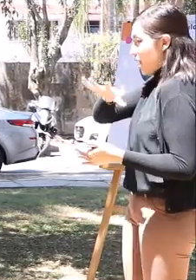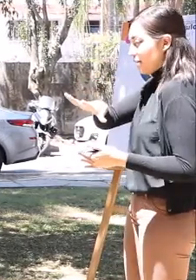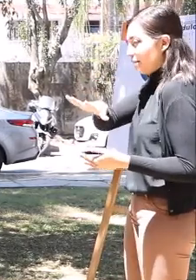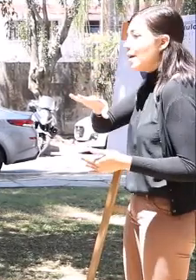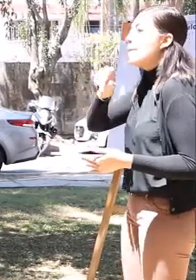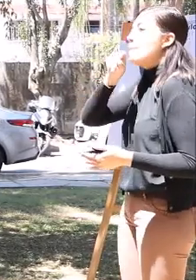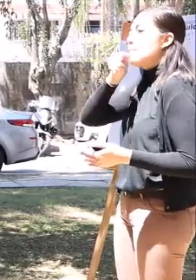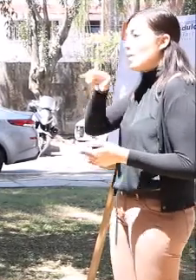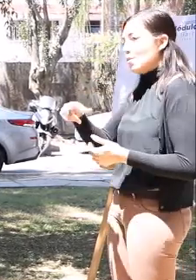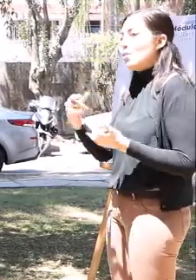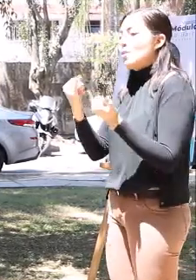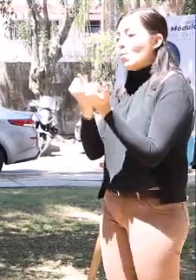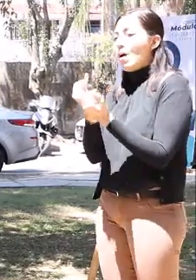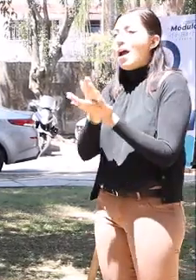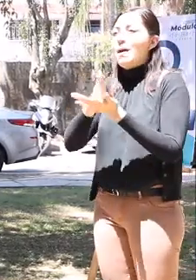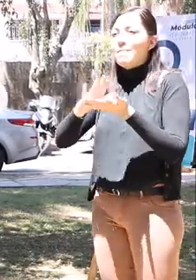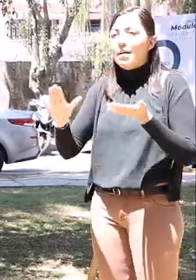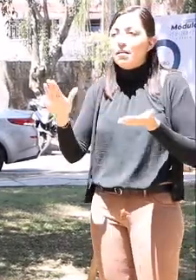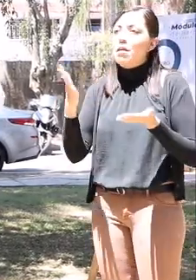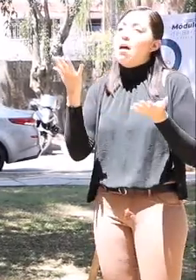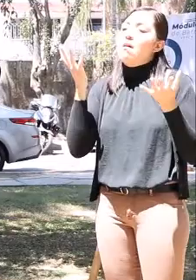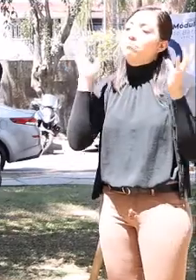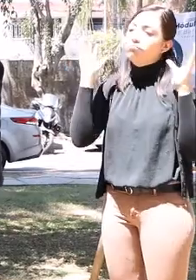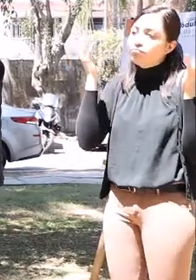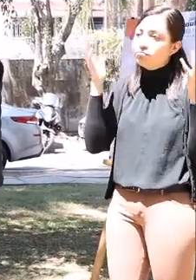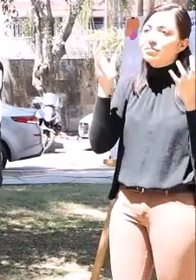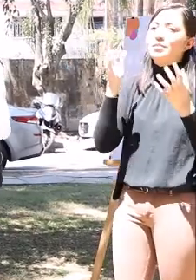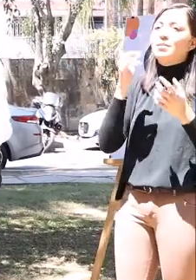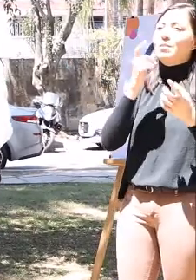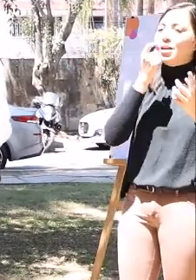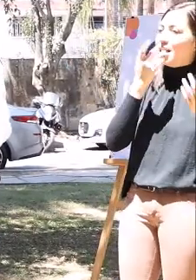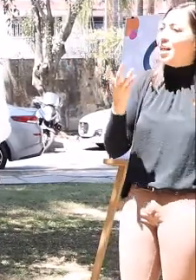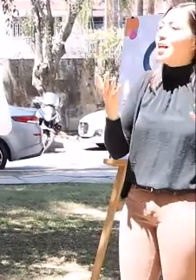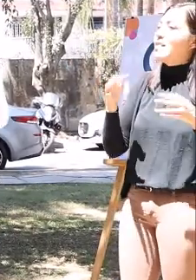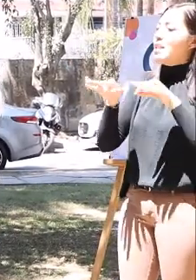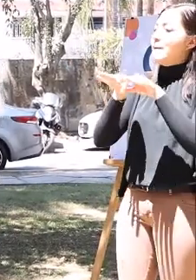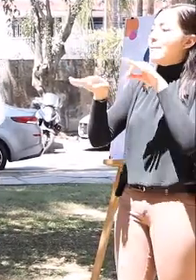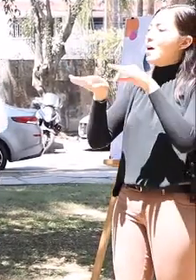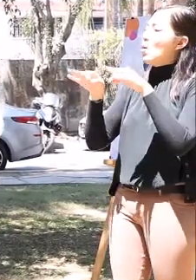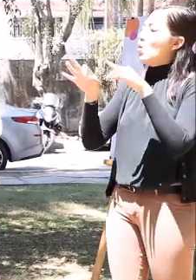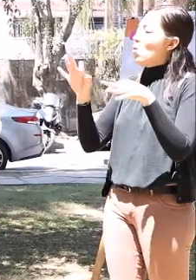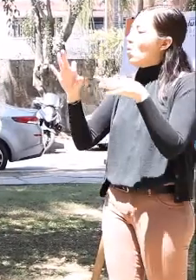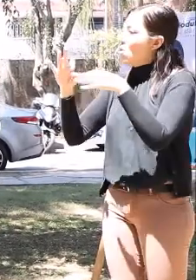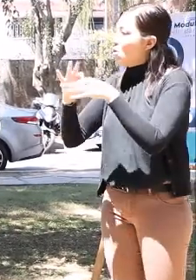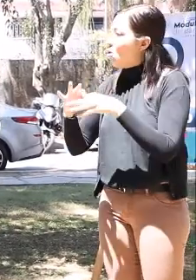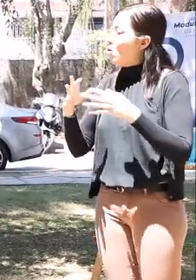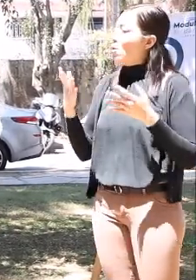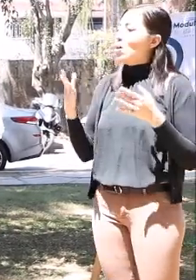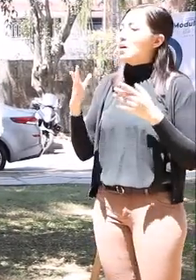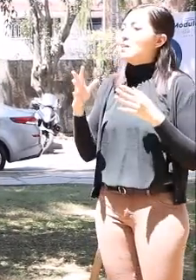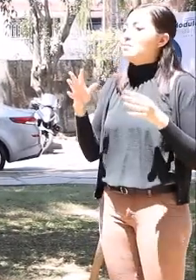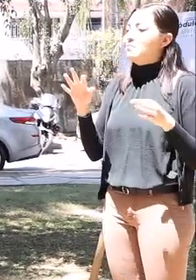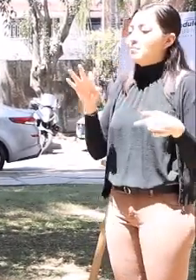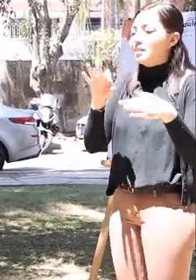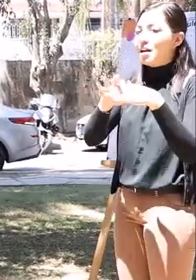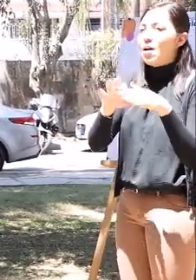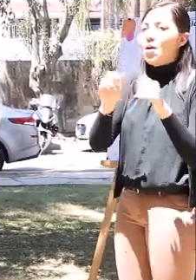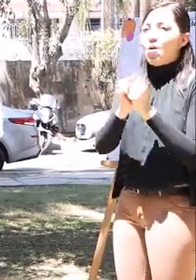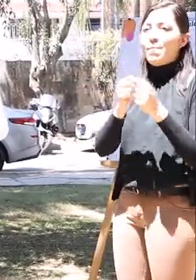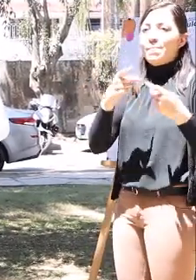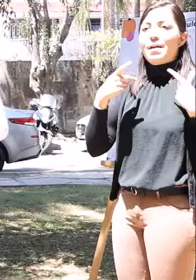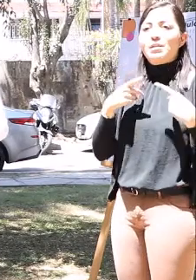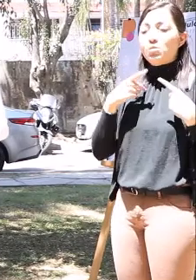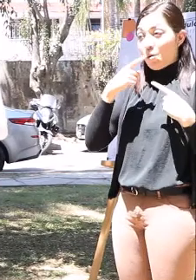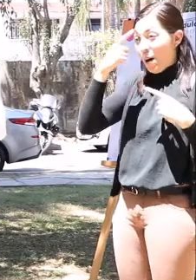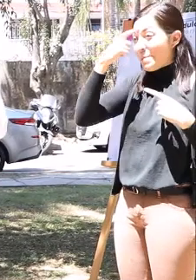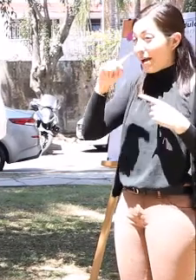sino desde los patrullajes estratégicos, el trabajo en comunidad, la cercanía con las y los ciudadanos, para hacer